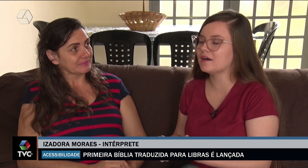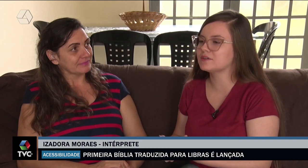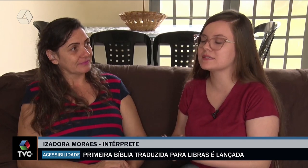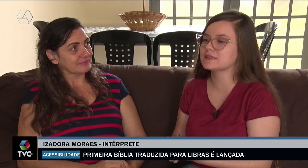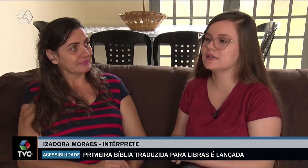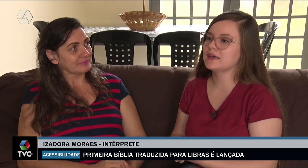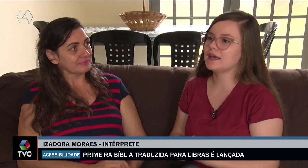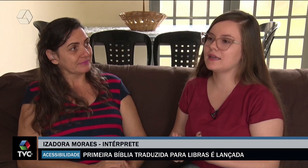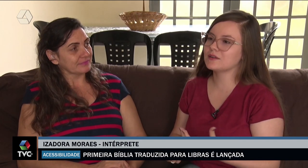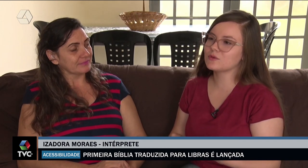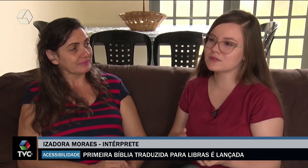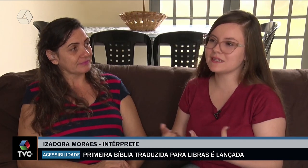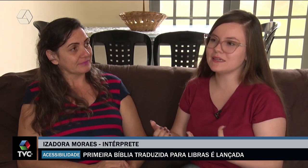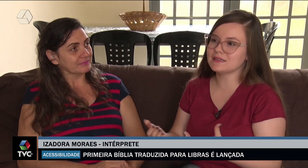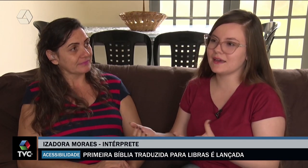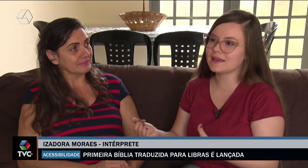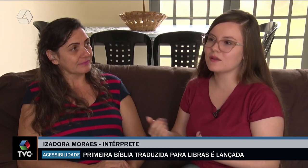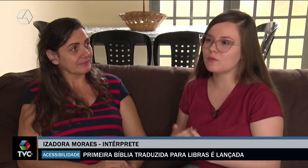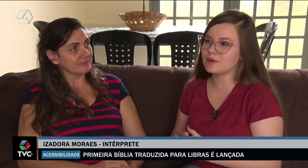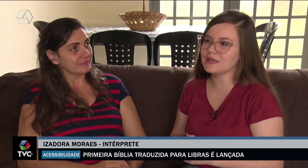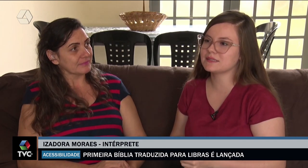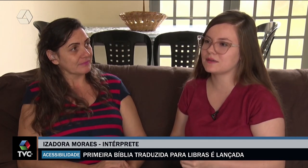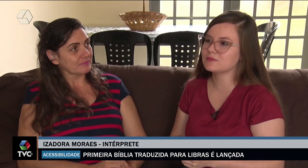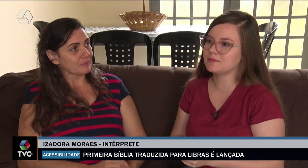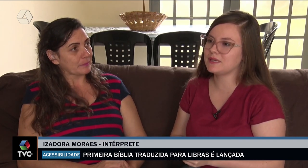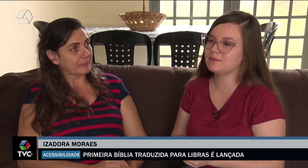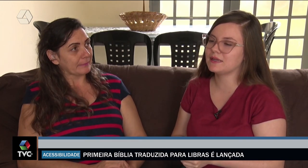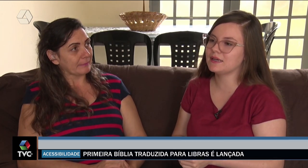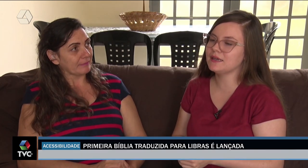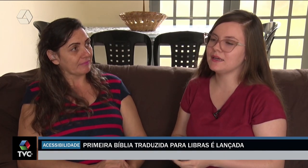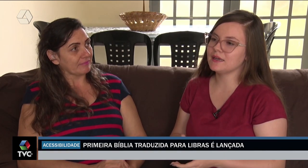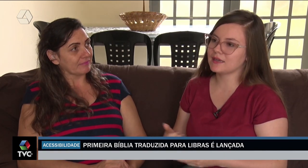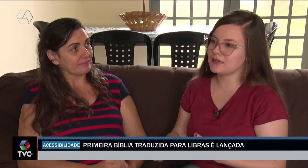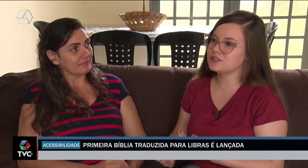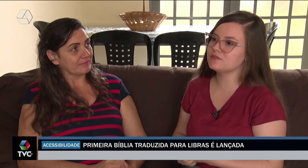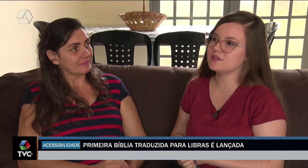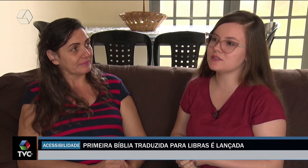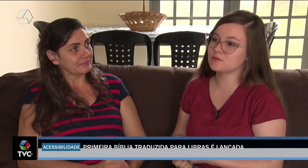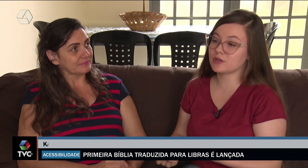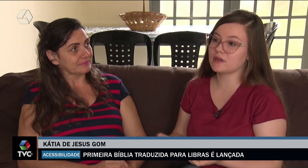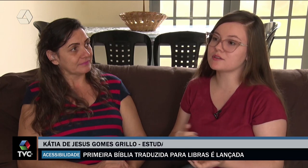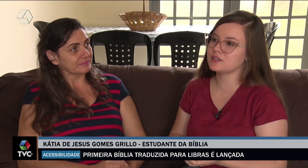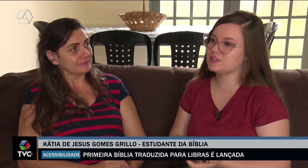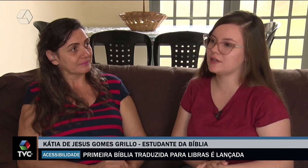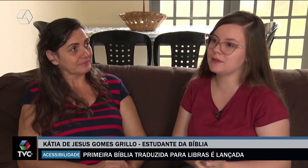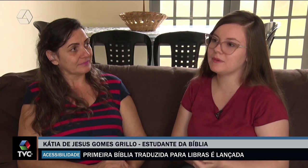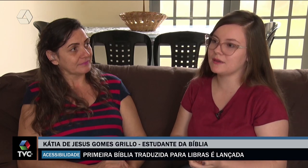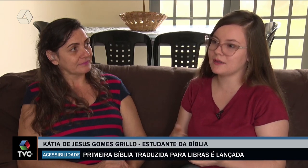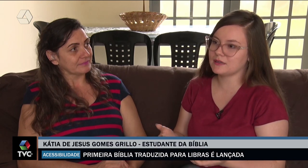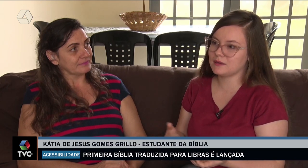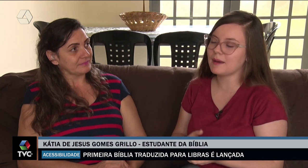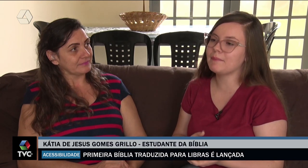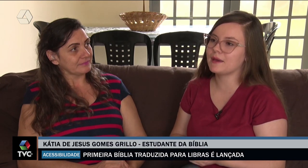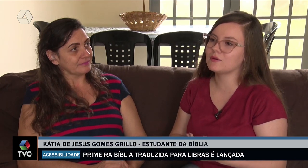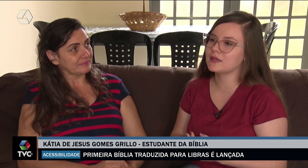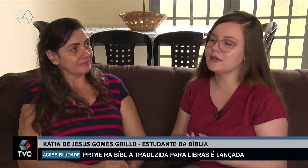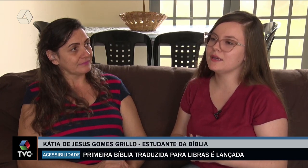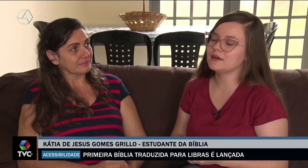palavras, ela não conseguia ter aquela compreensão da Bíblia, né? Que era difícil porque ela só tinha a Bíblia em papel, né? Ela